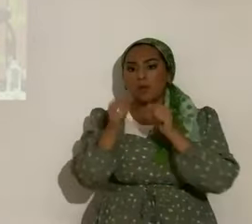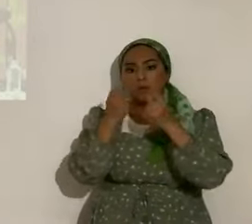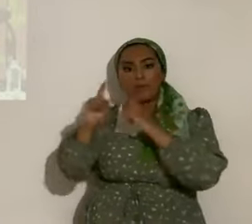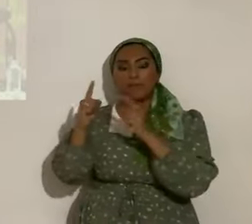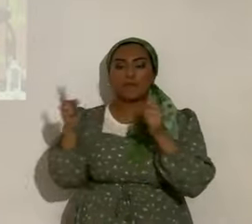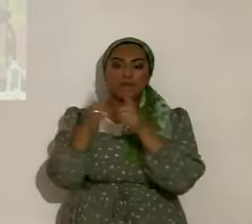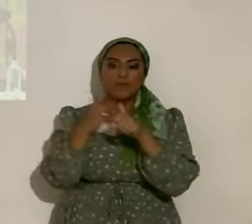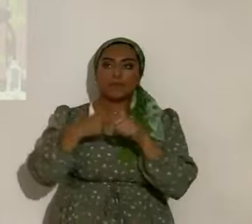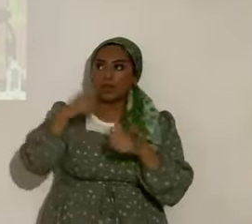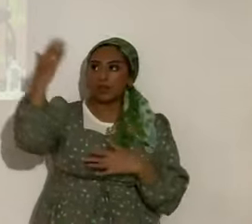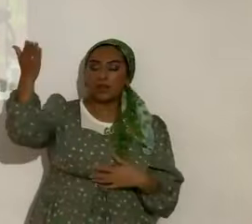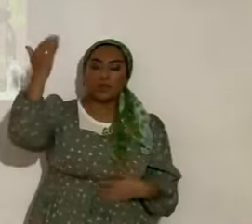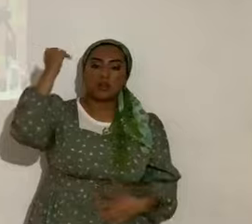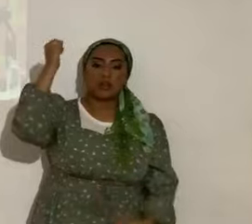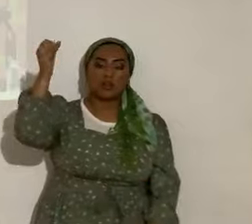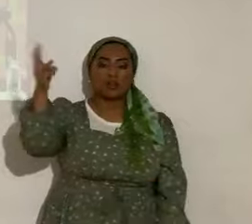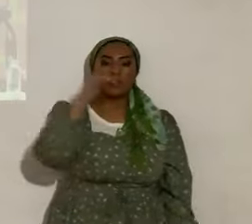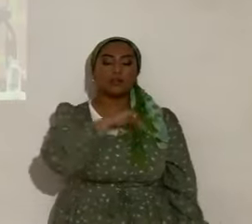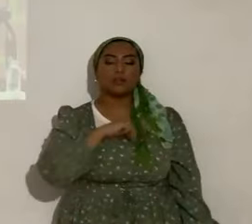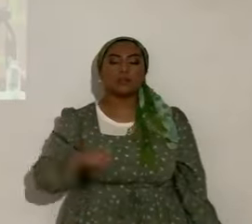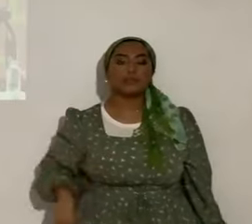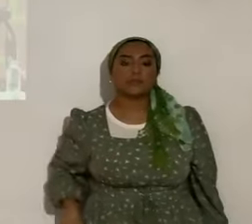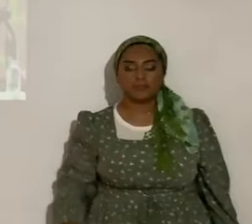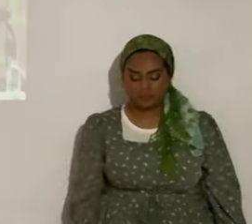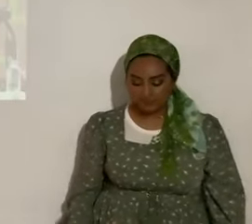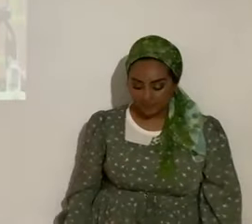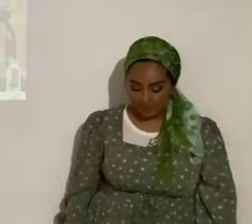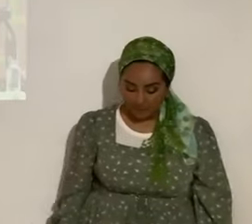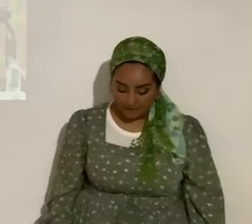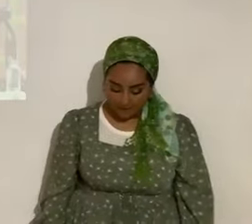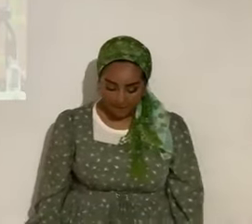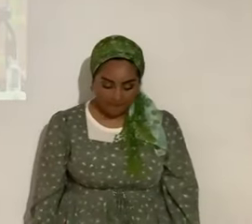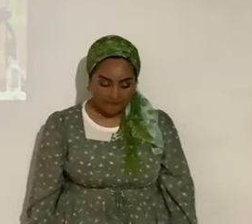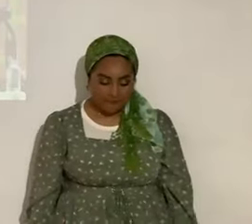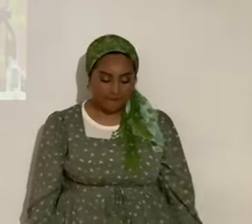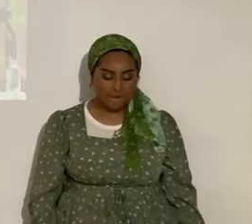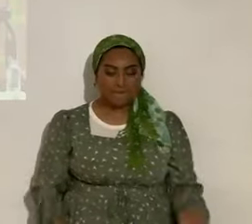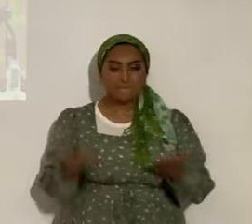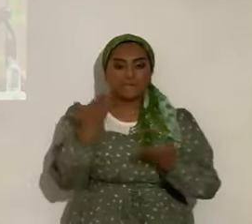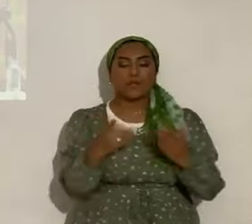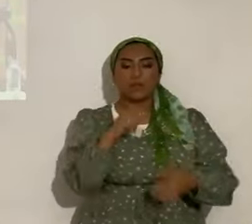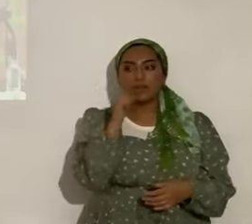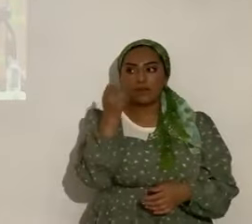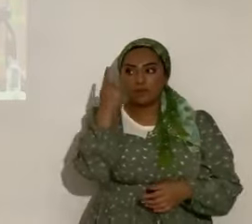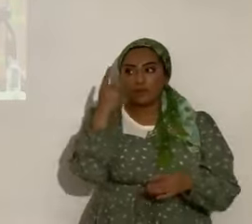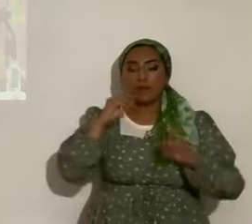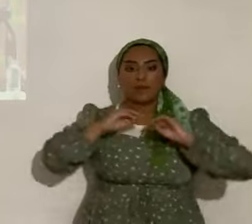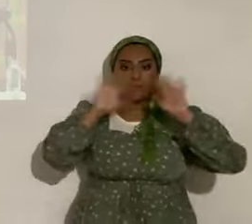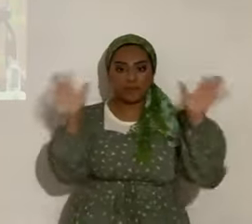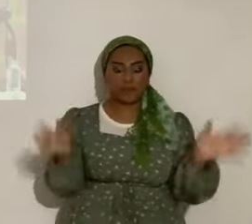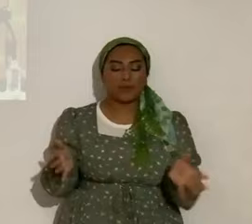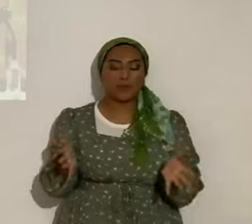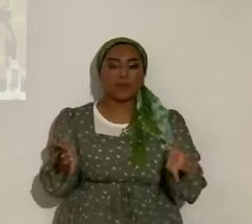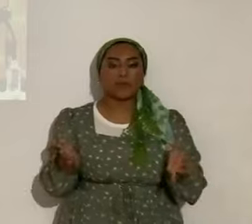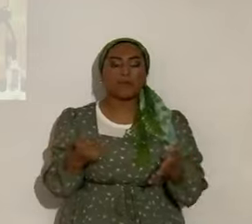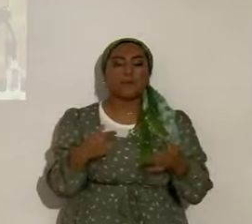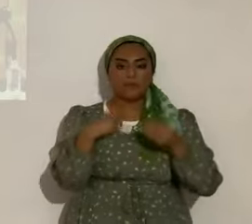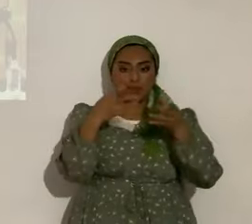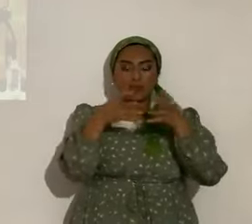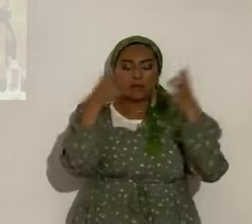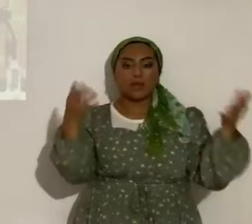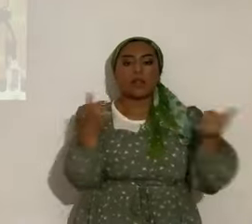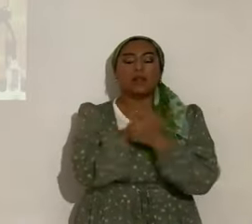gran Señor, nuestro gran Adón Yahshua Mashiach. Ahora, tal vez no lo entendieron muy claro, hermanos, y yo lo digo con mucho amor